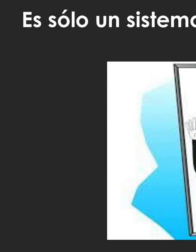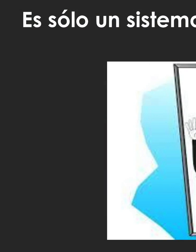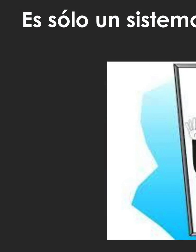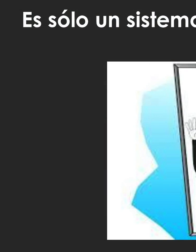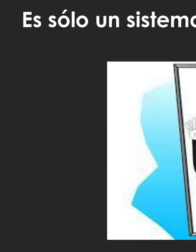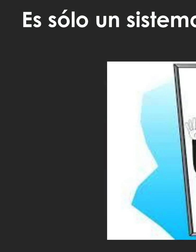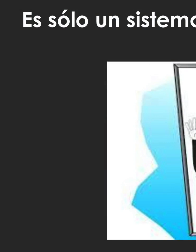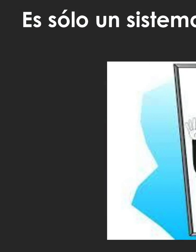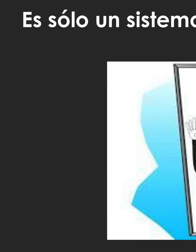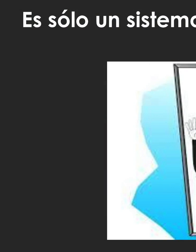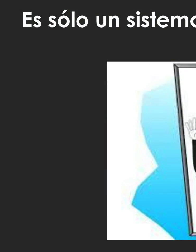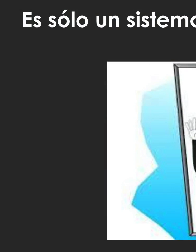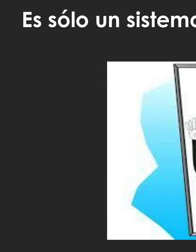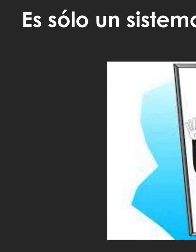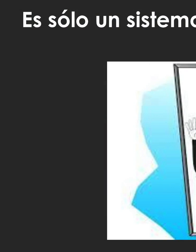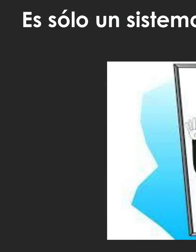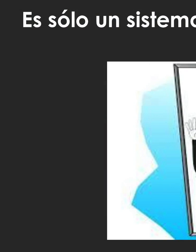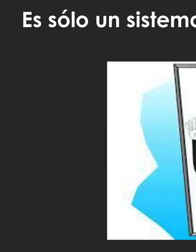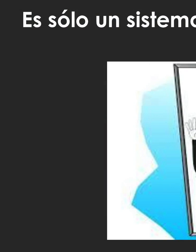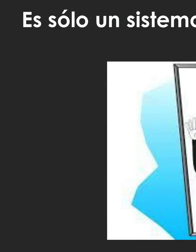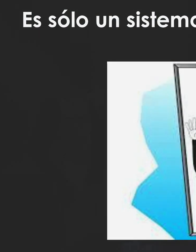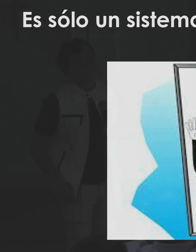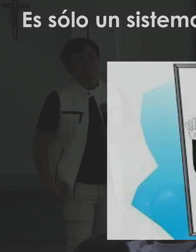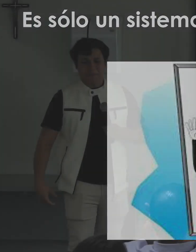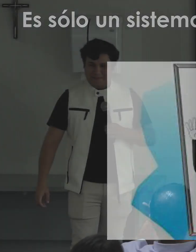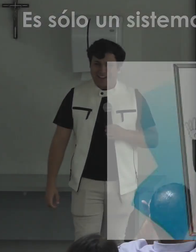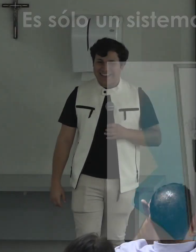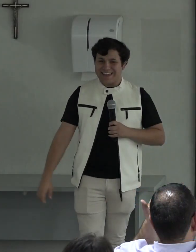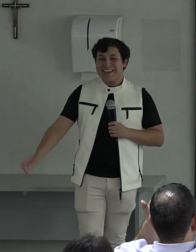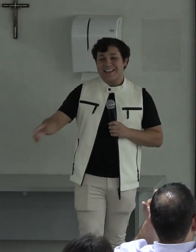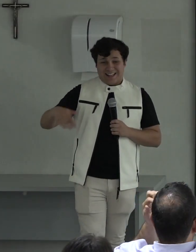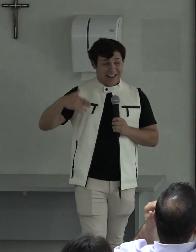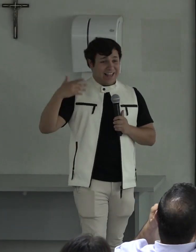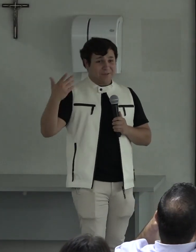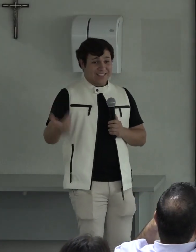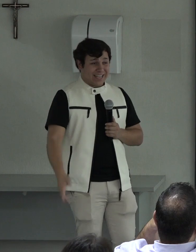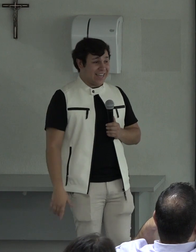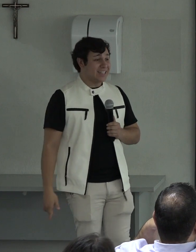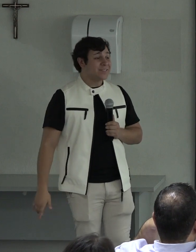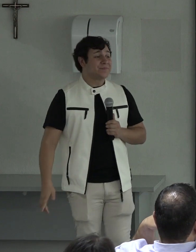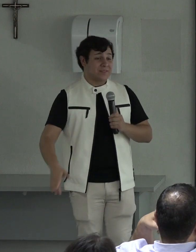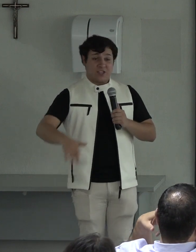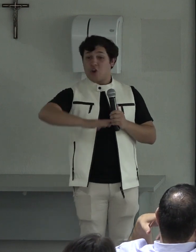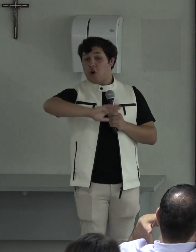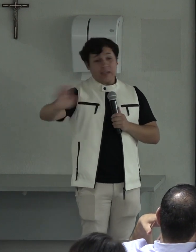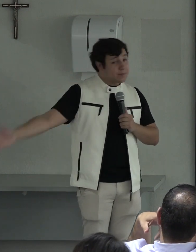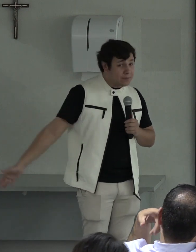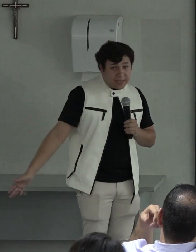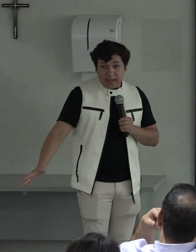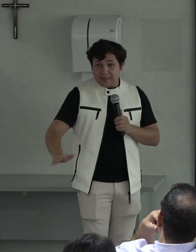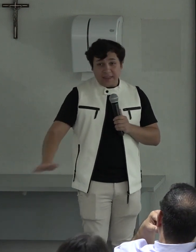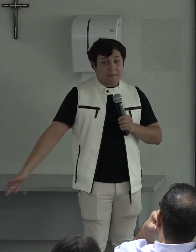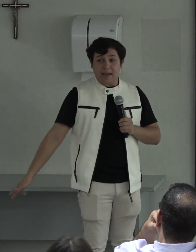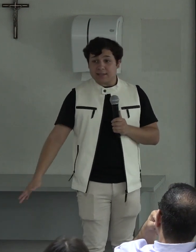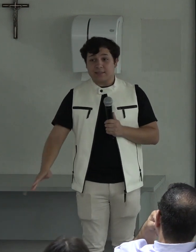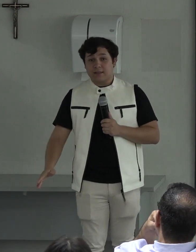falso más o menos? Ya les spoileé hace ratito. ¿Ok? La lengua de señas no es mímica nada más.